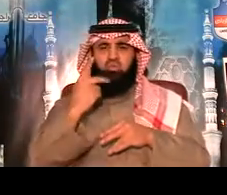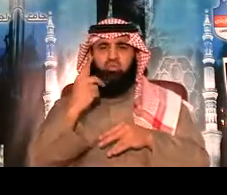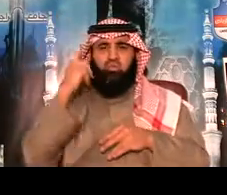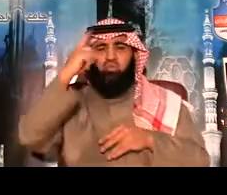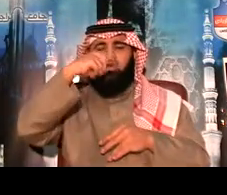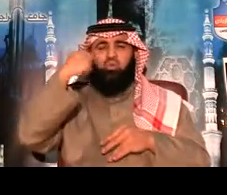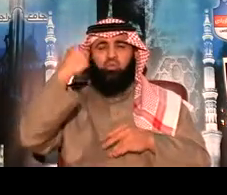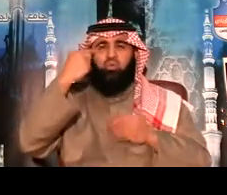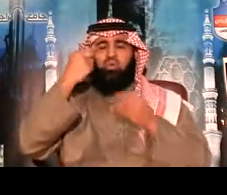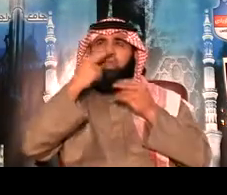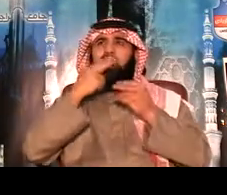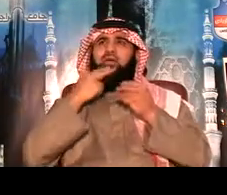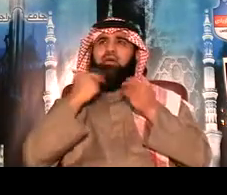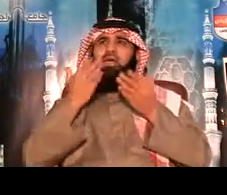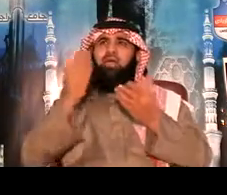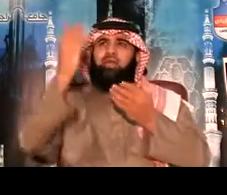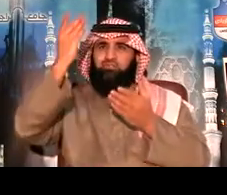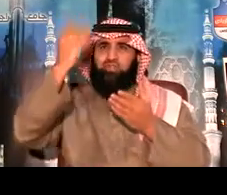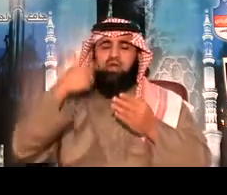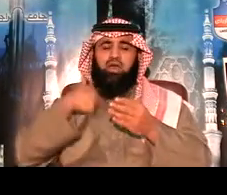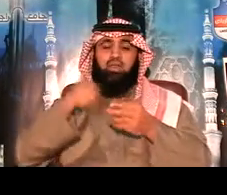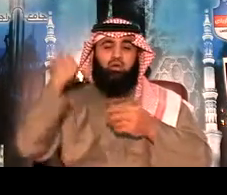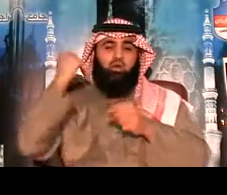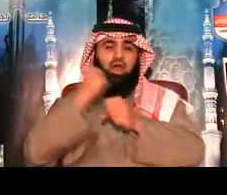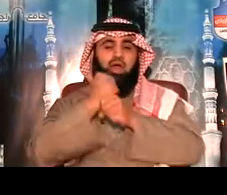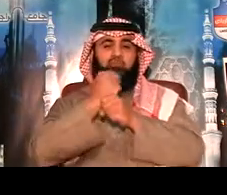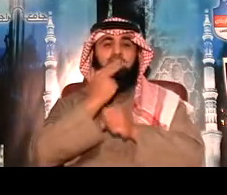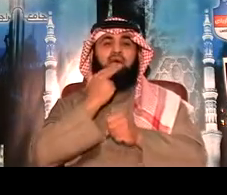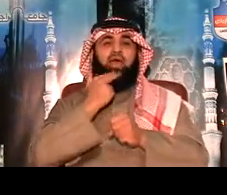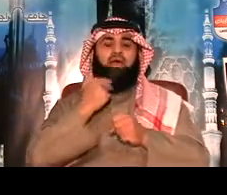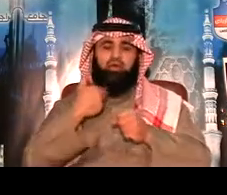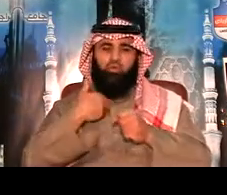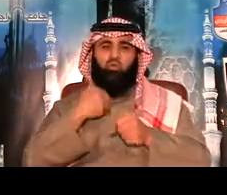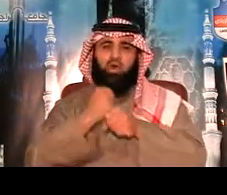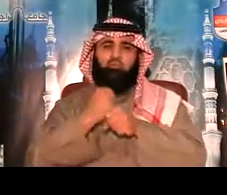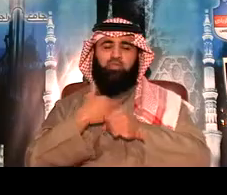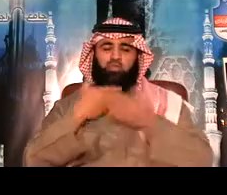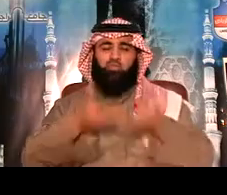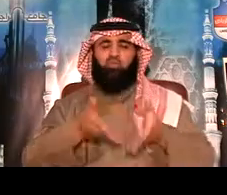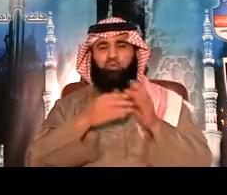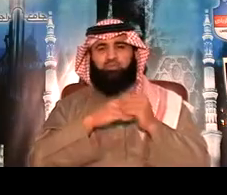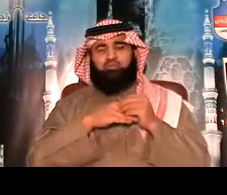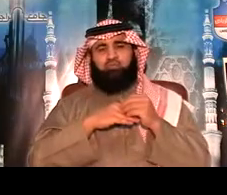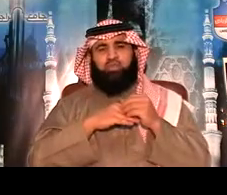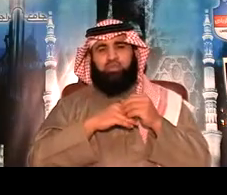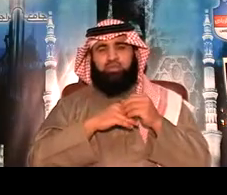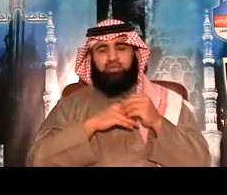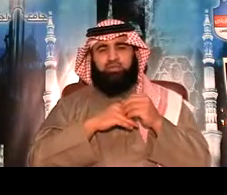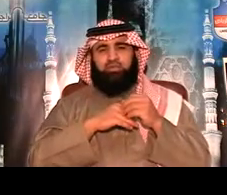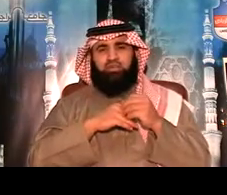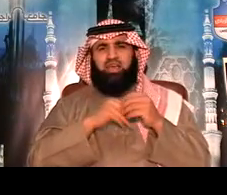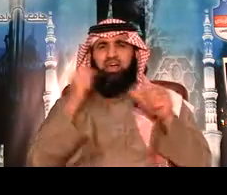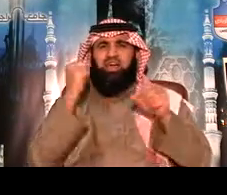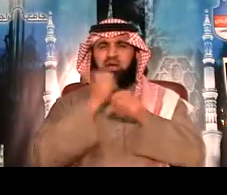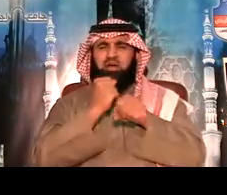الذي يأتي بخير، فيقول: أنا عملك الصالح. فإن لم يكن صالحا ولا خالصا، فإن لم يكن